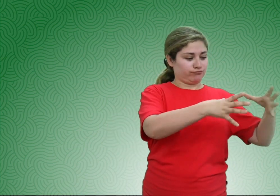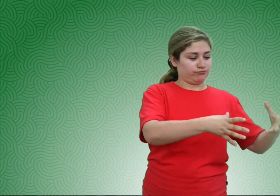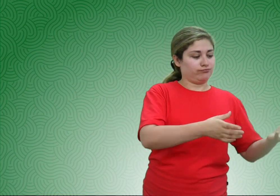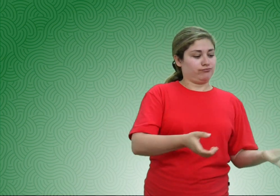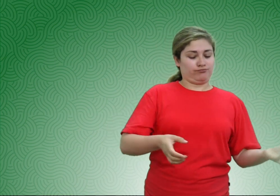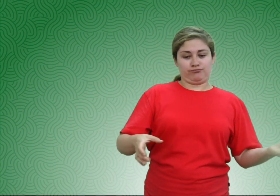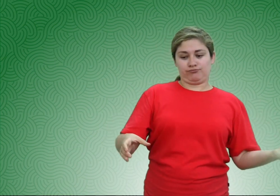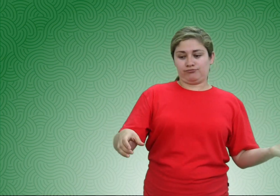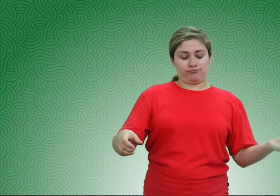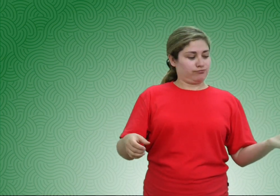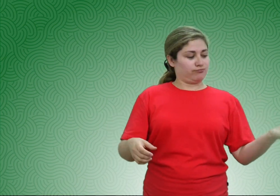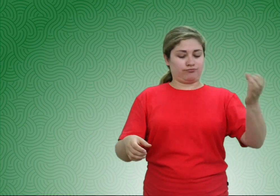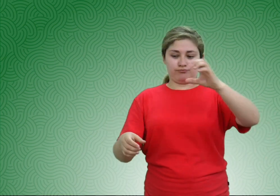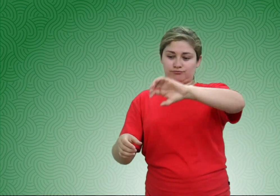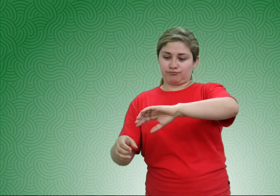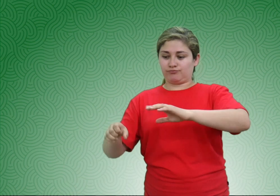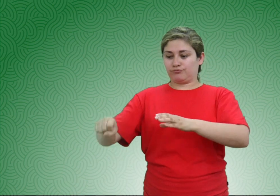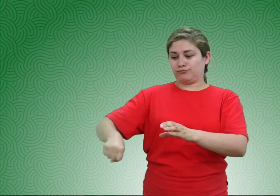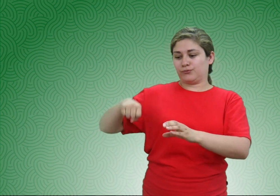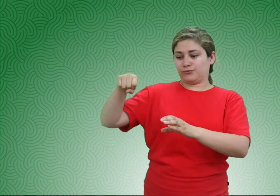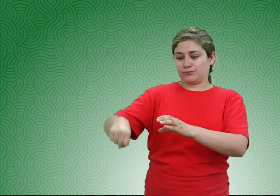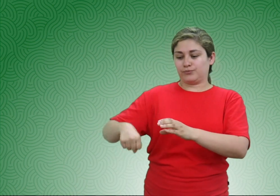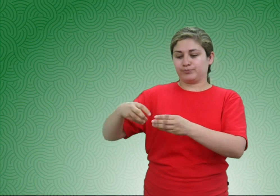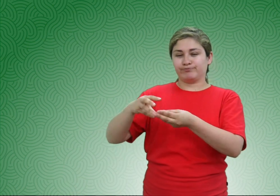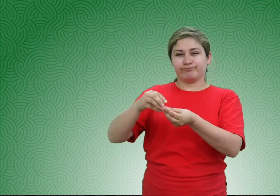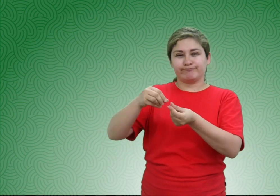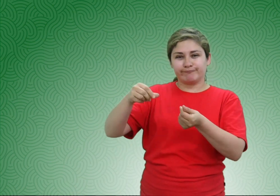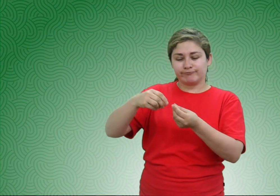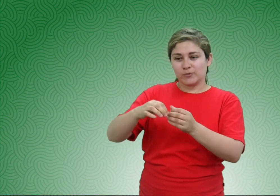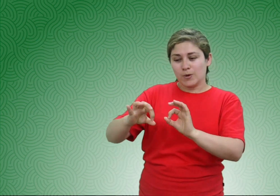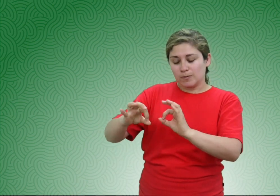Por otro lado, vamos a tomar el choclo, lo vamos a pasar por una procesadora